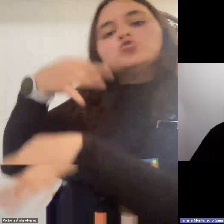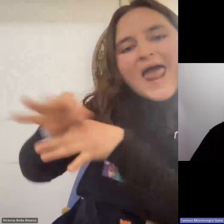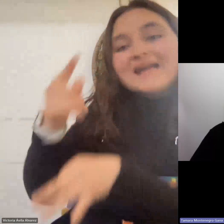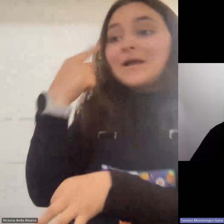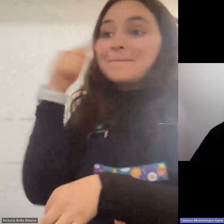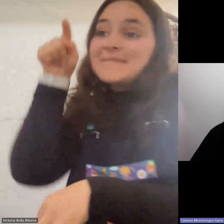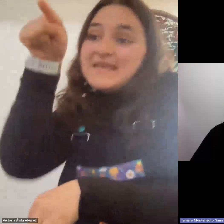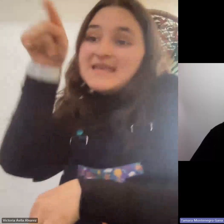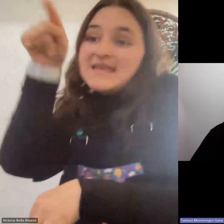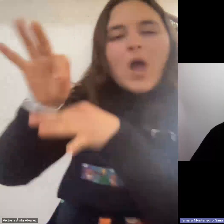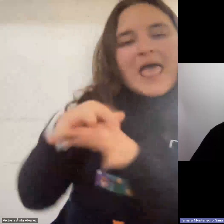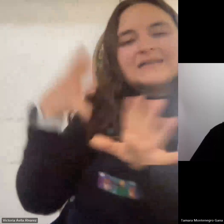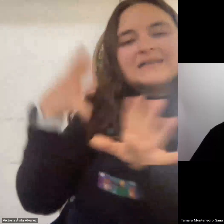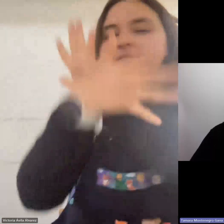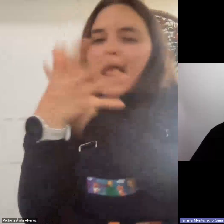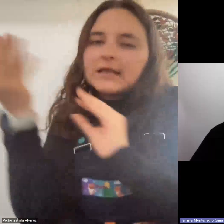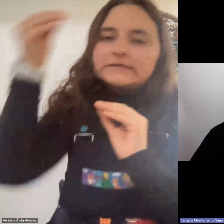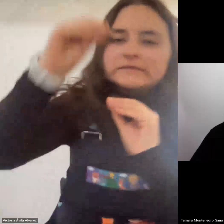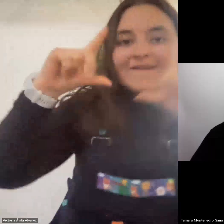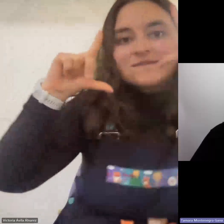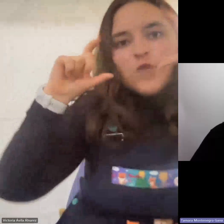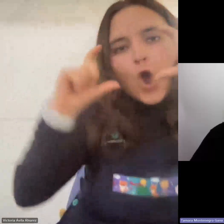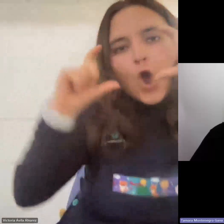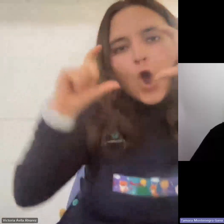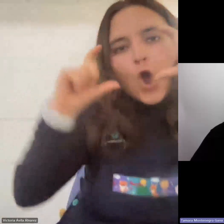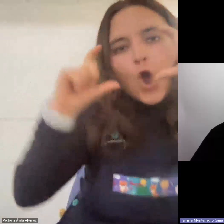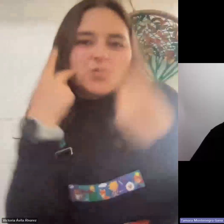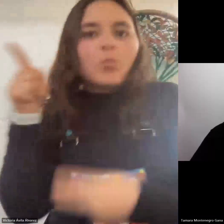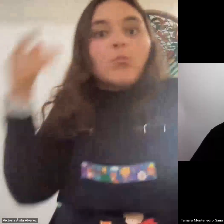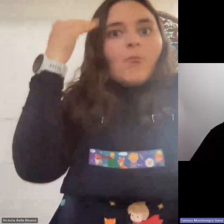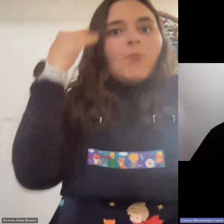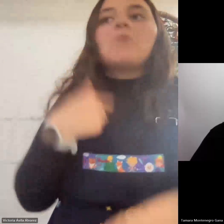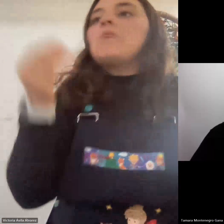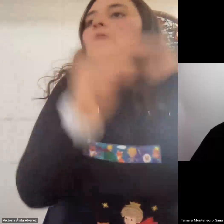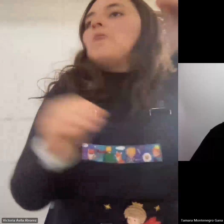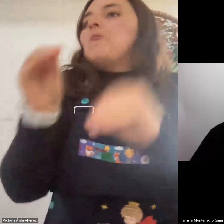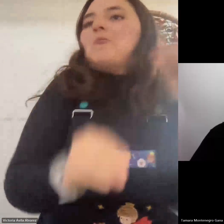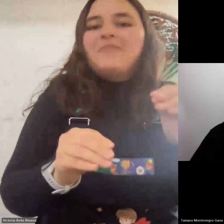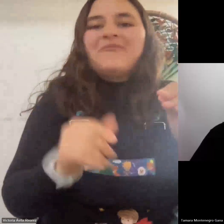haciendo y ella transformarla Y el equipo pide. para el equipo PIE.